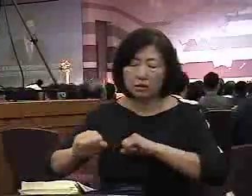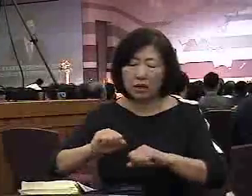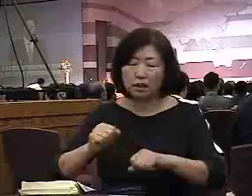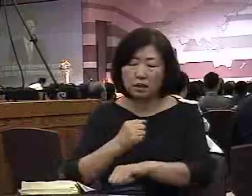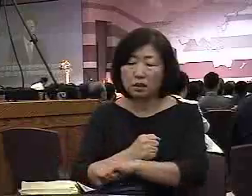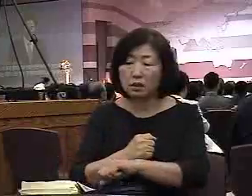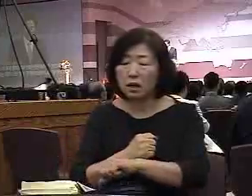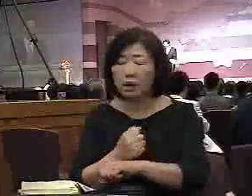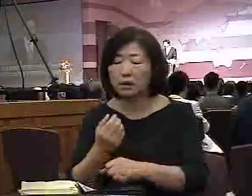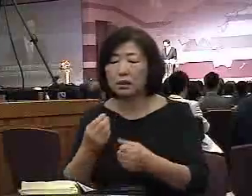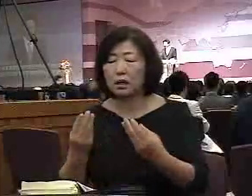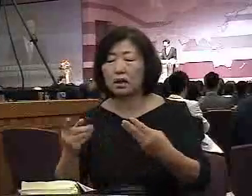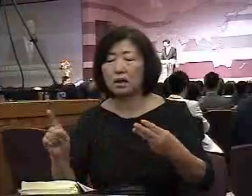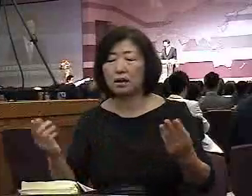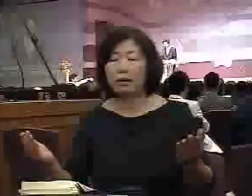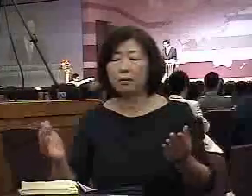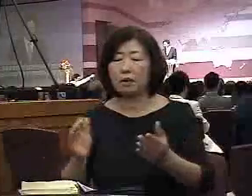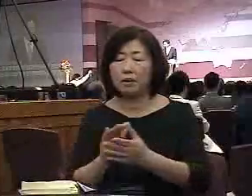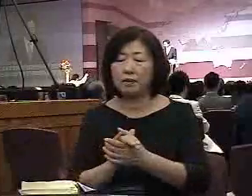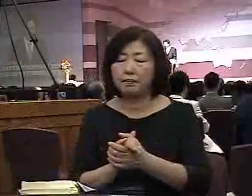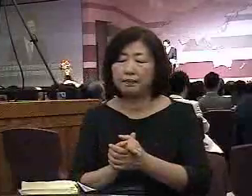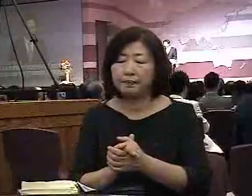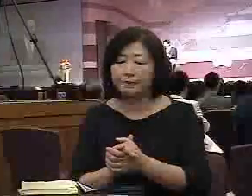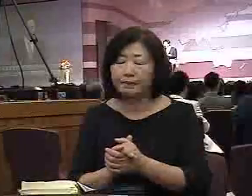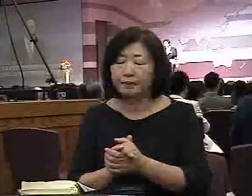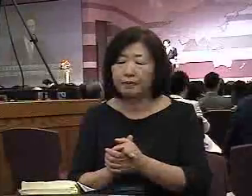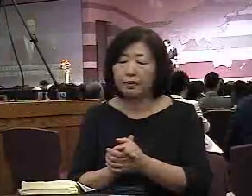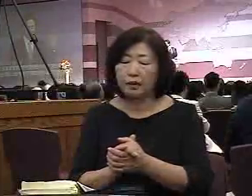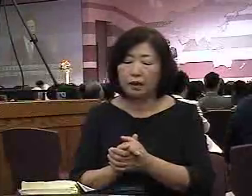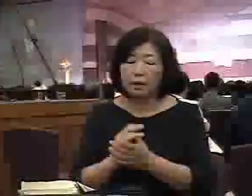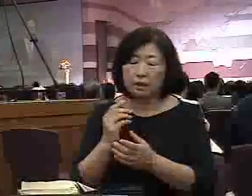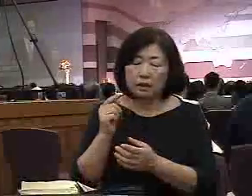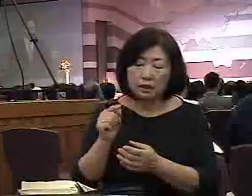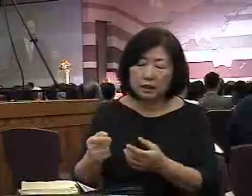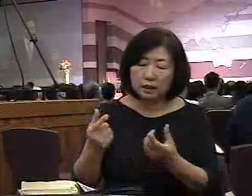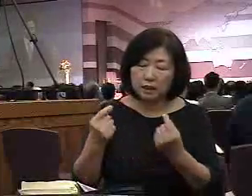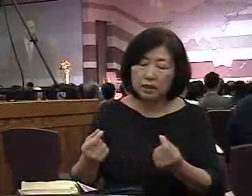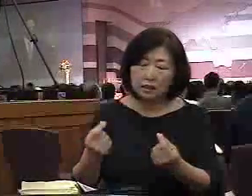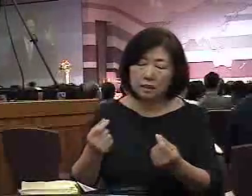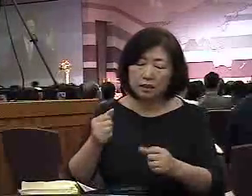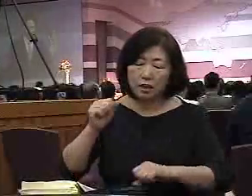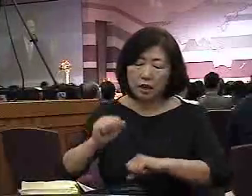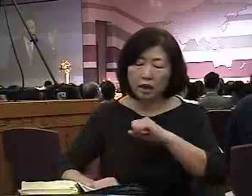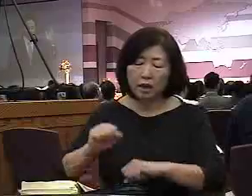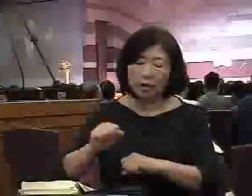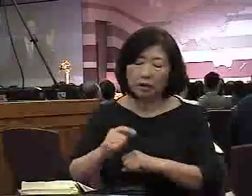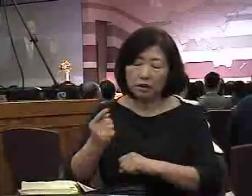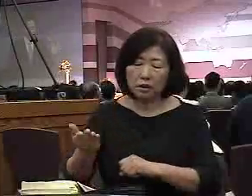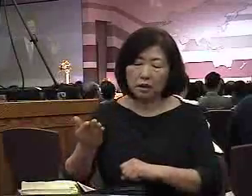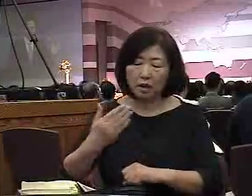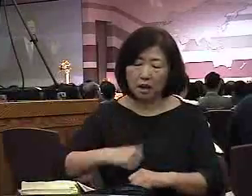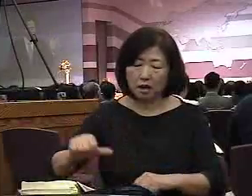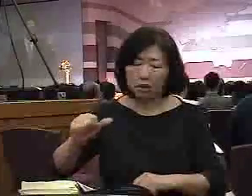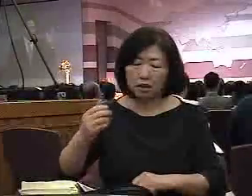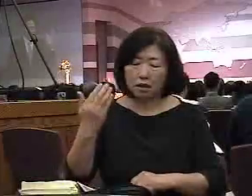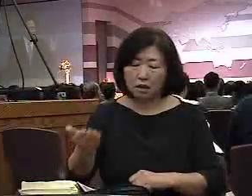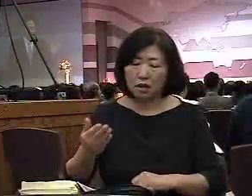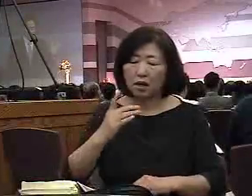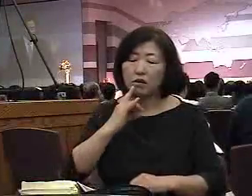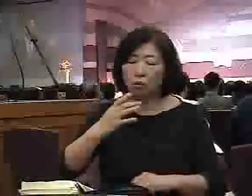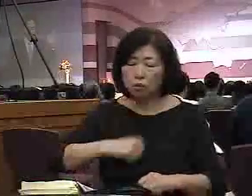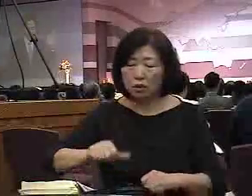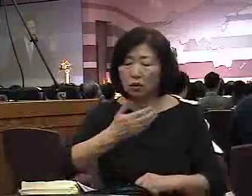말을 주님이 했습니다 하셨다. 네가 이같이 행하여 내 아들 내